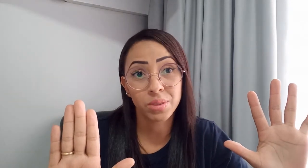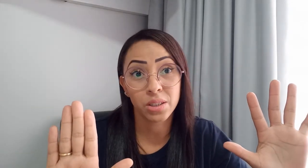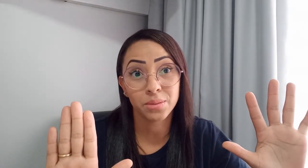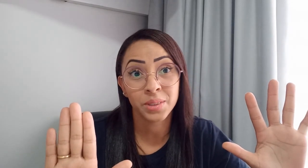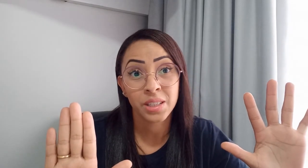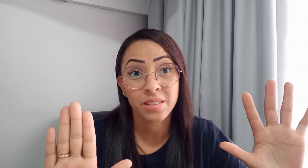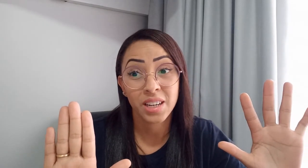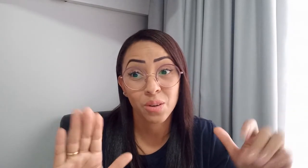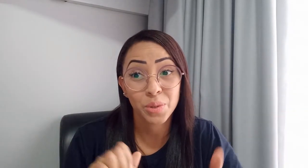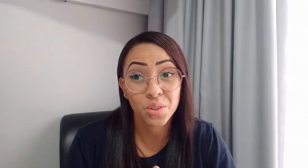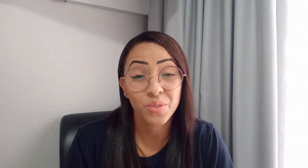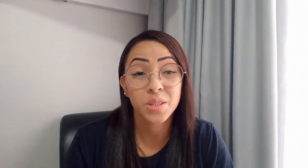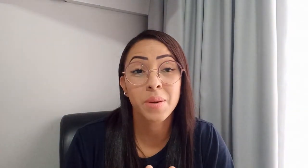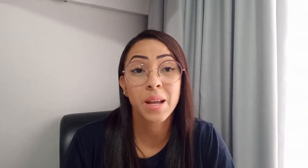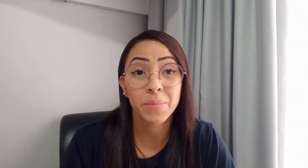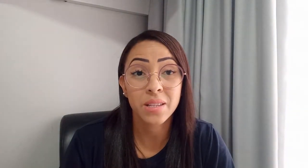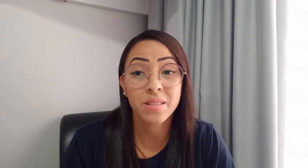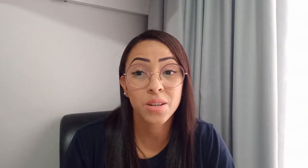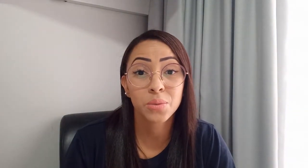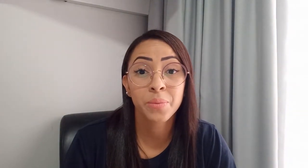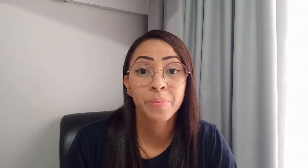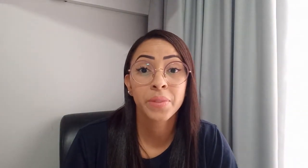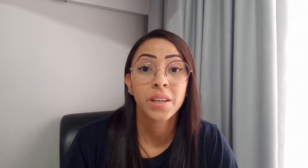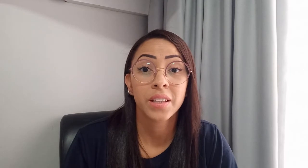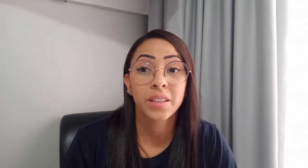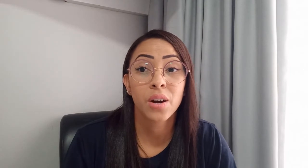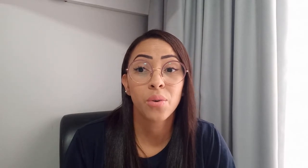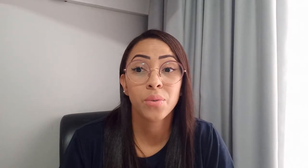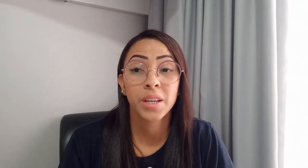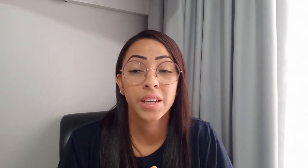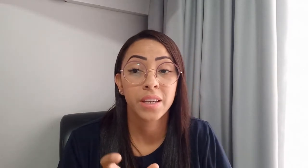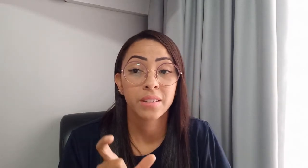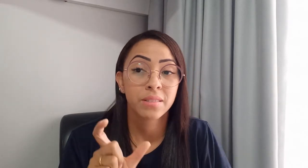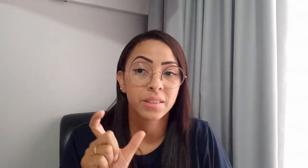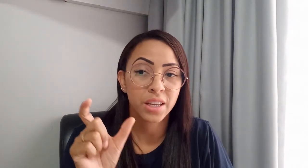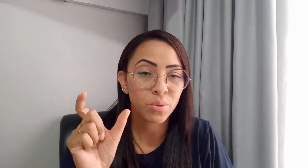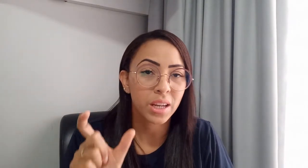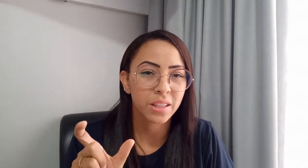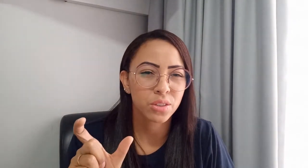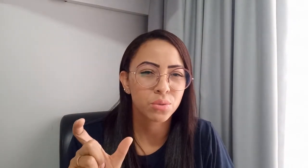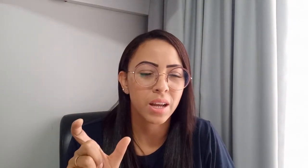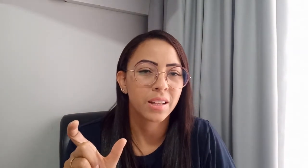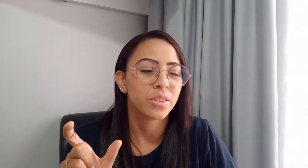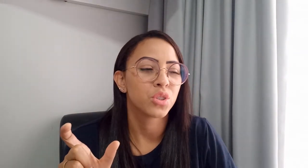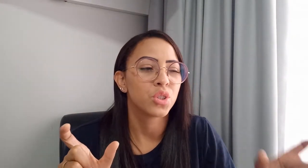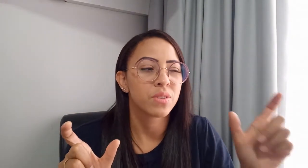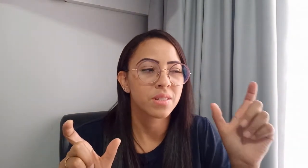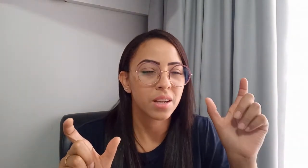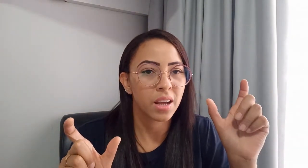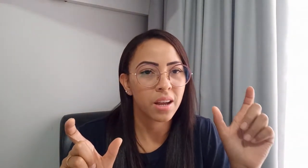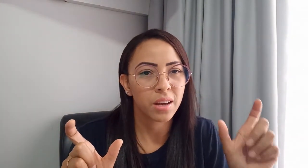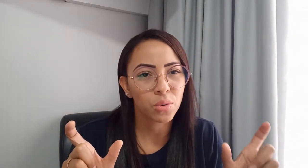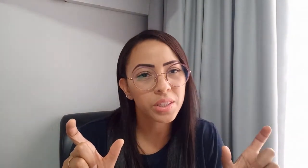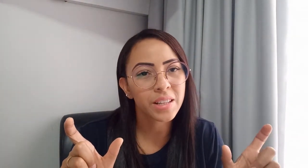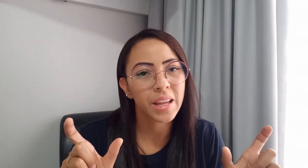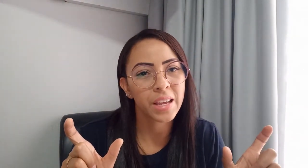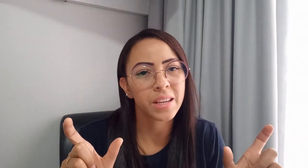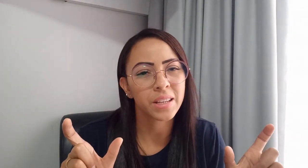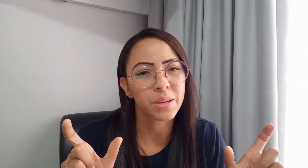não? Será que eu preciso fazer uma adaptação? Então, tendo a letra de um lado e a gente fazendo a outra ideia em libras